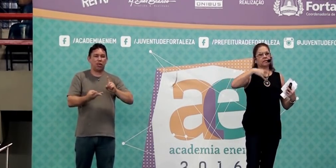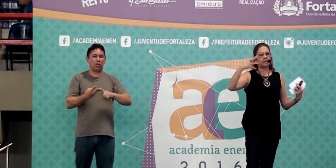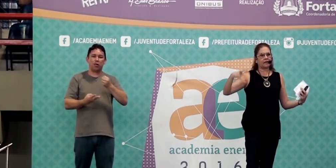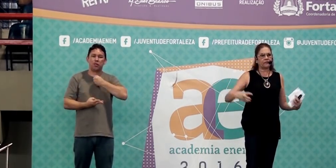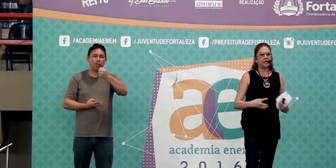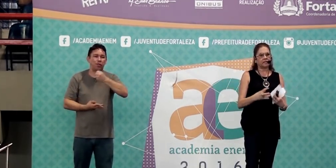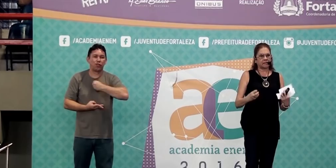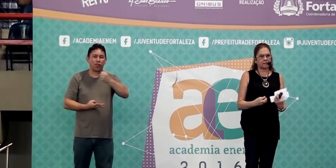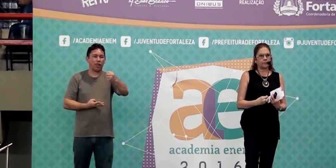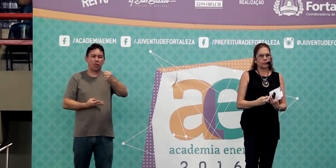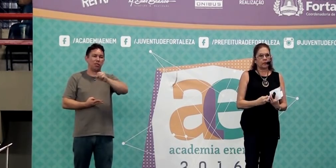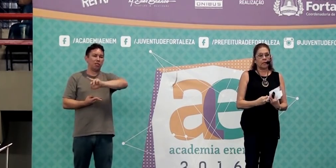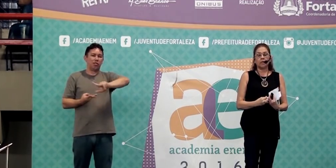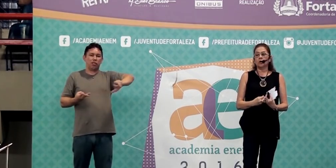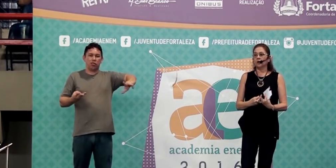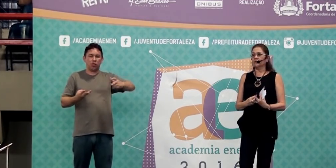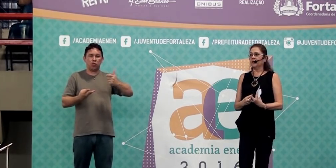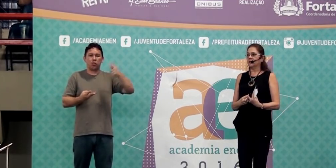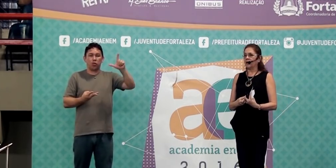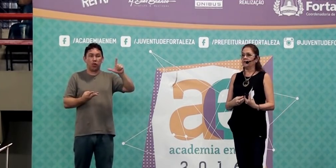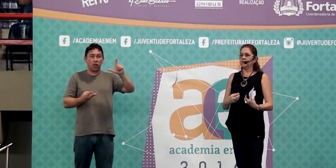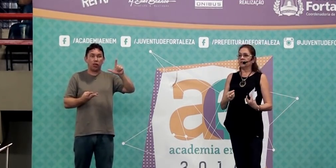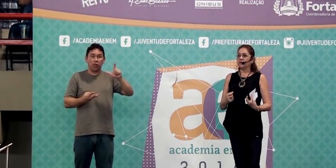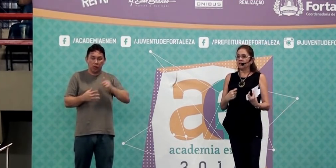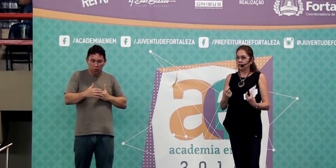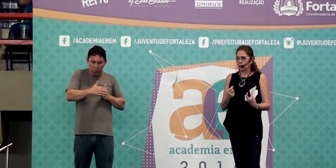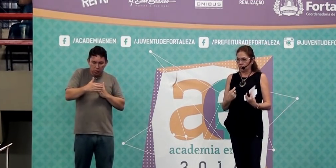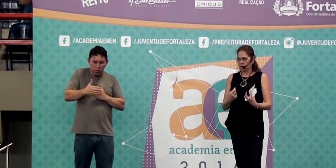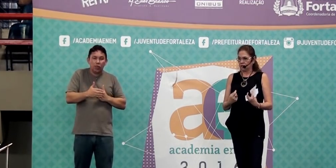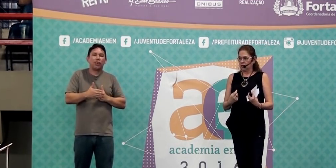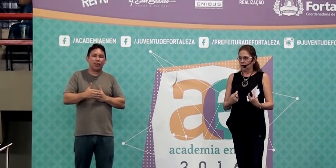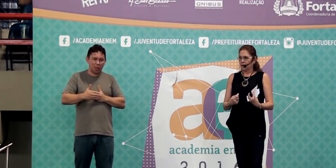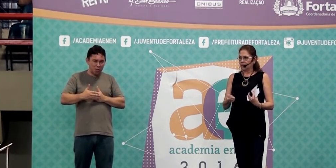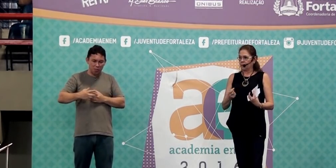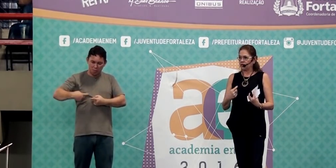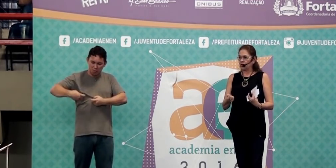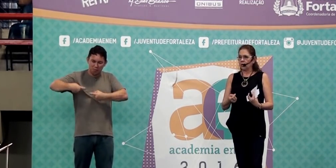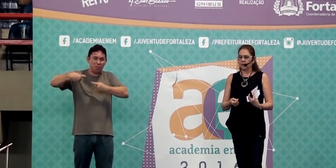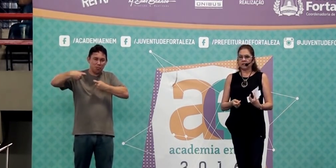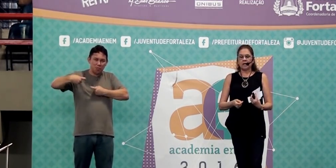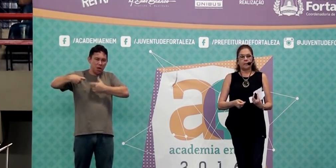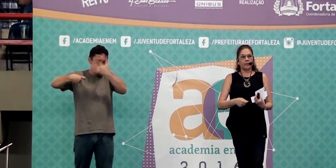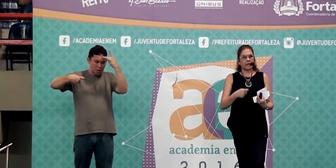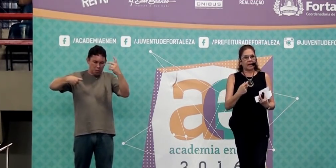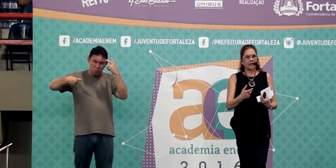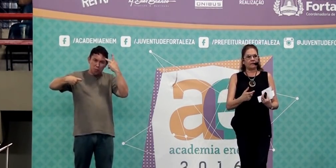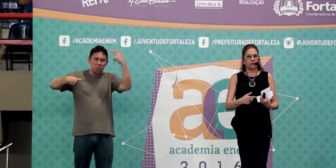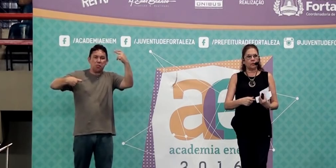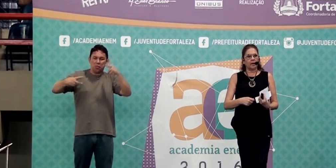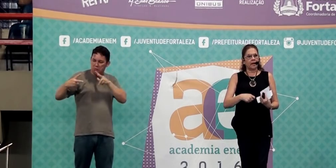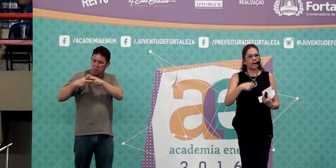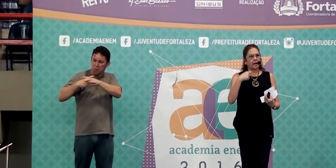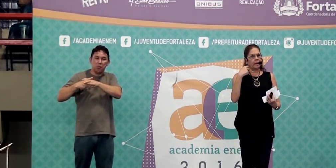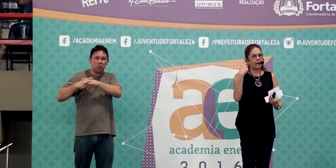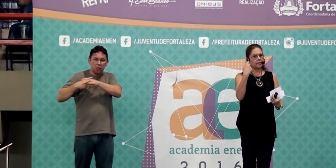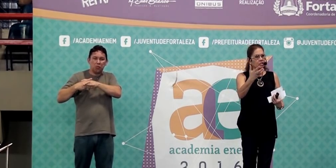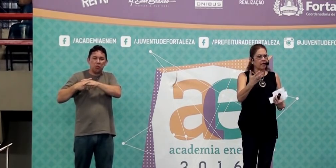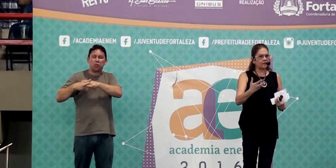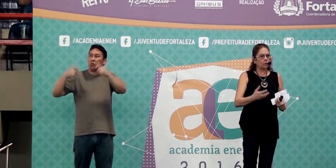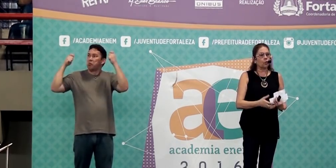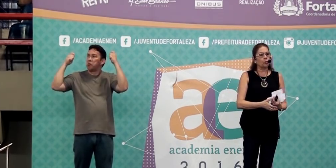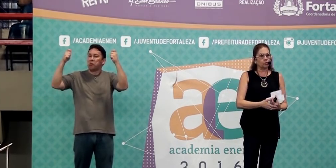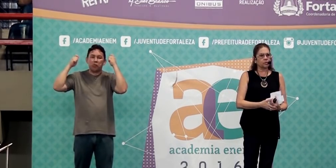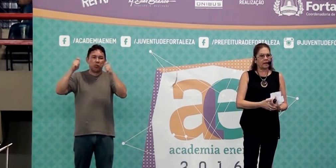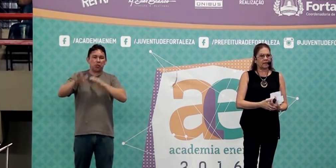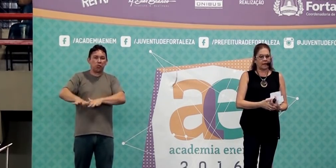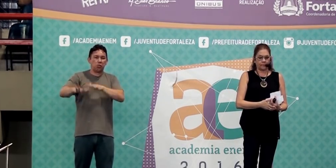de jornalistas e afins. E houve entraves físicos, que as pessoas brigavam,